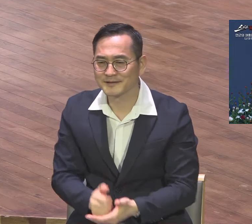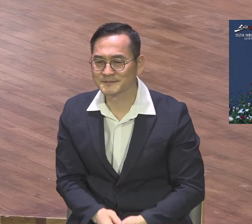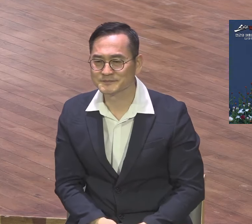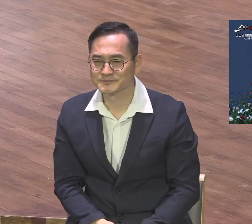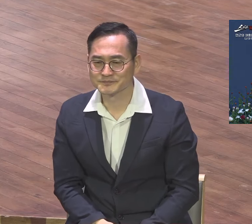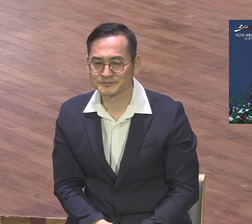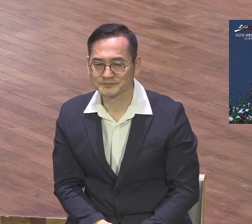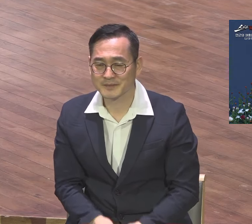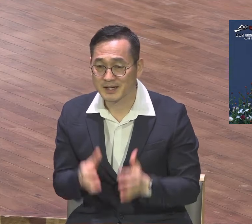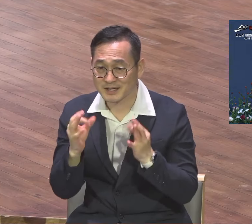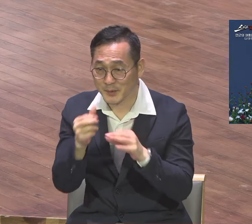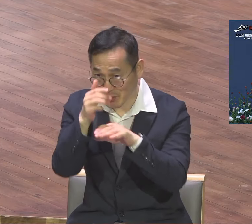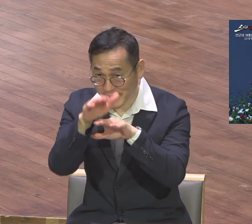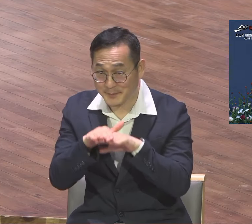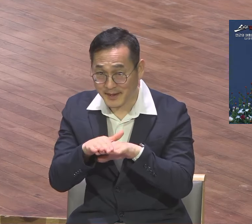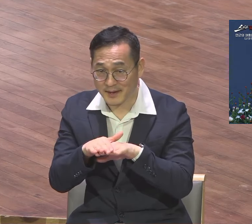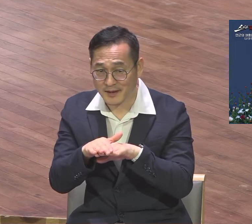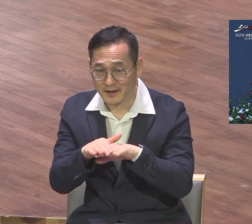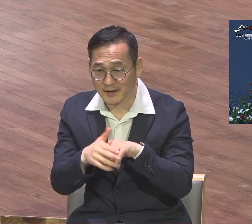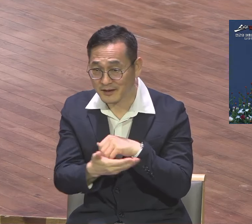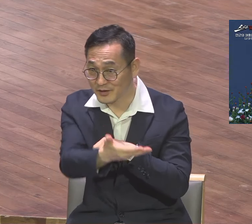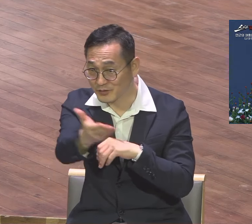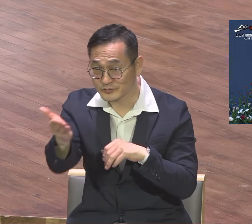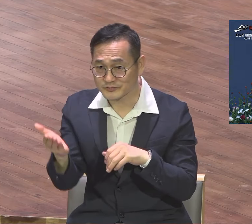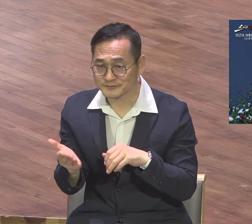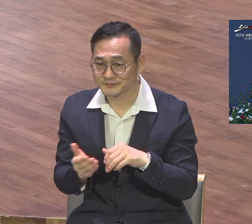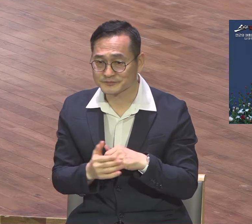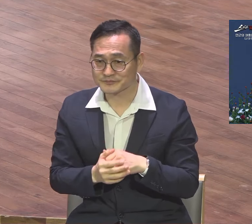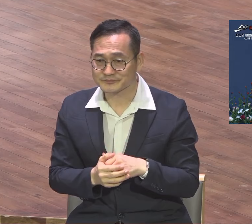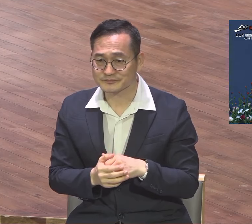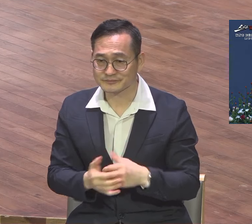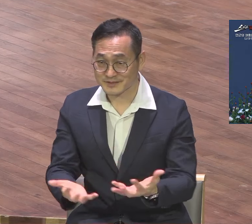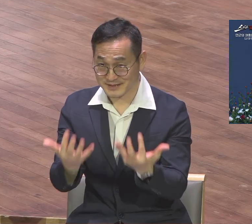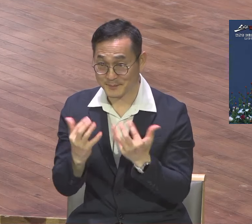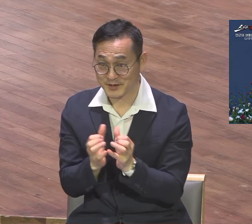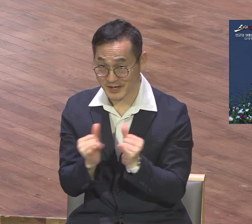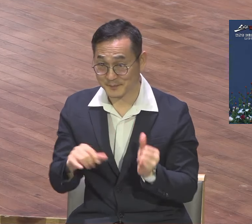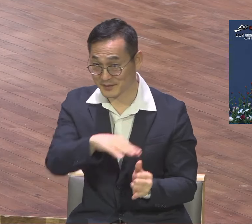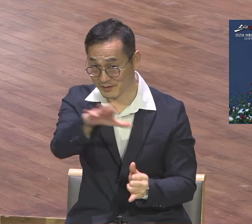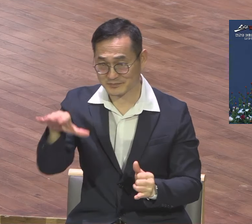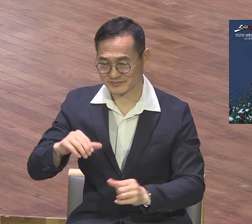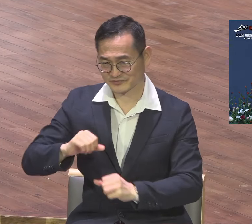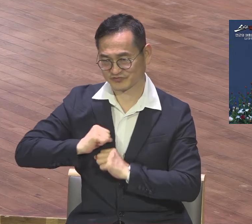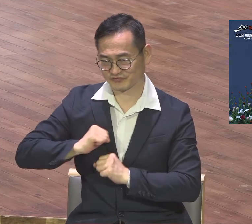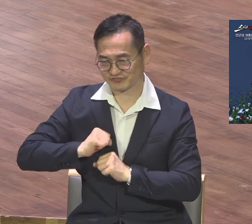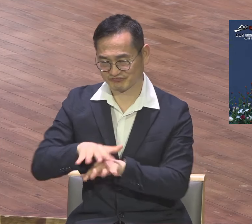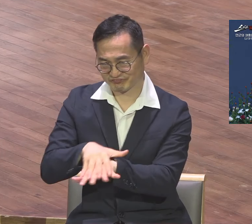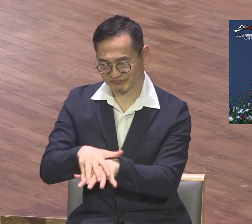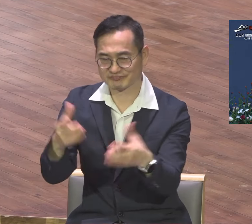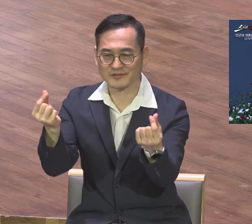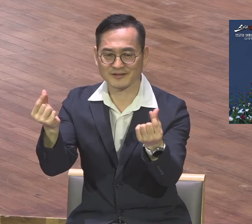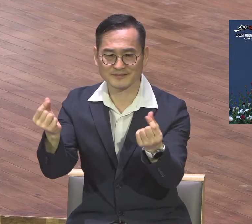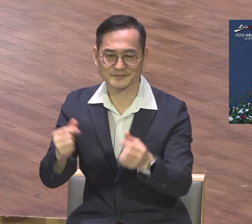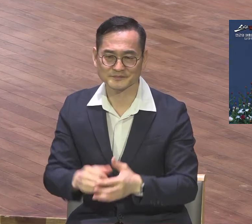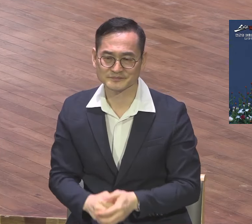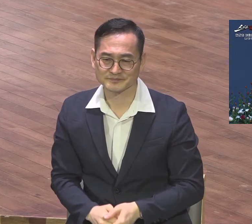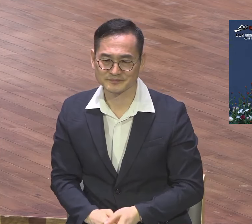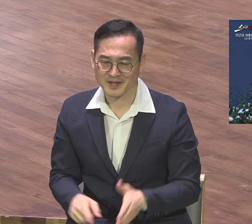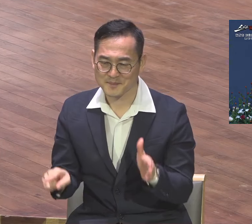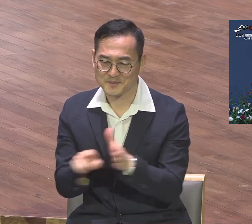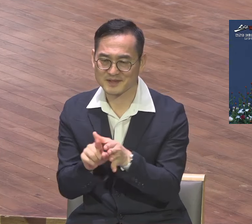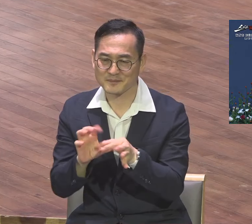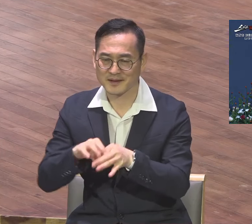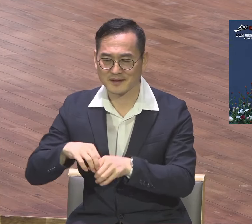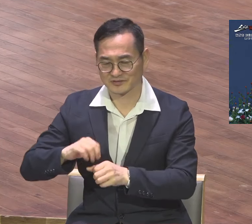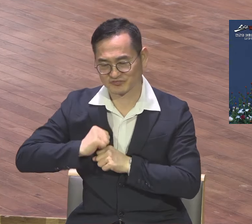특별히 금요 기도 오신 여러분들은 여원교회의 정리의 부대예요. 심야 기도 아무나 나온 거